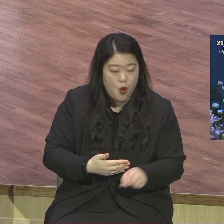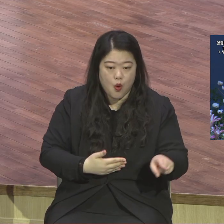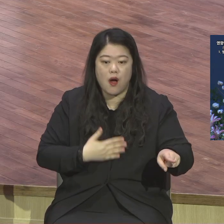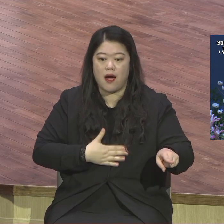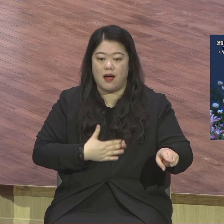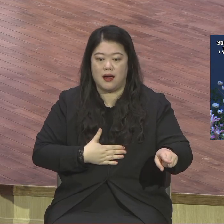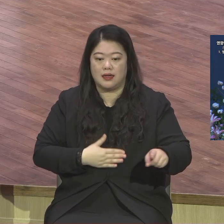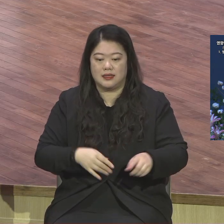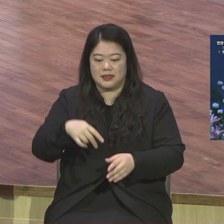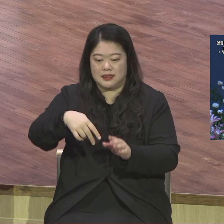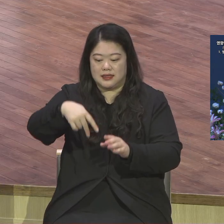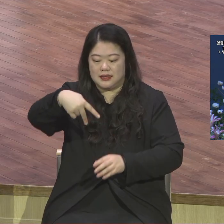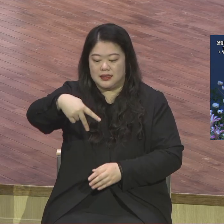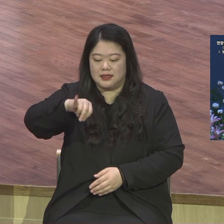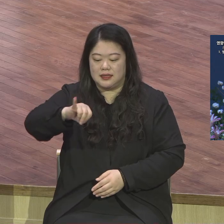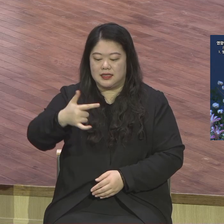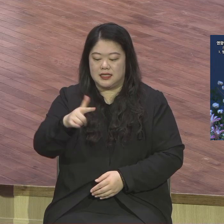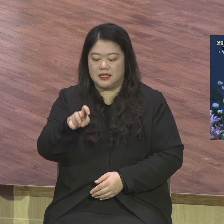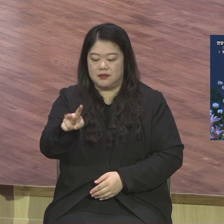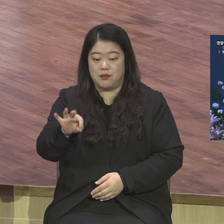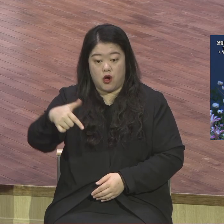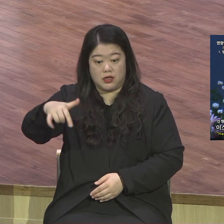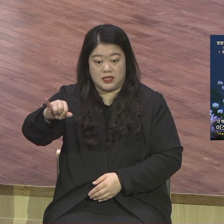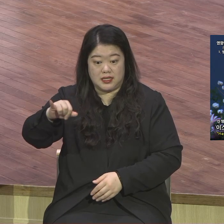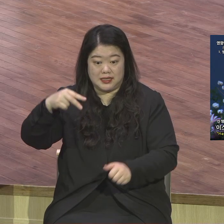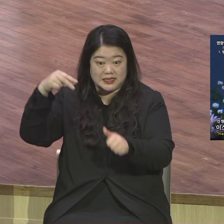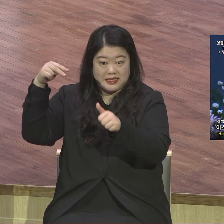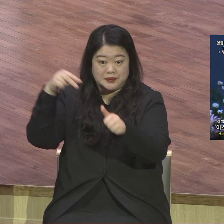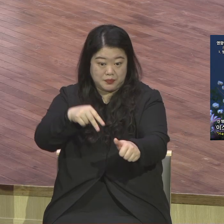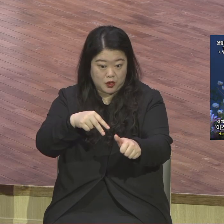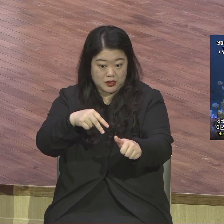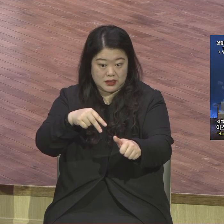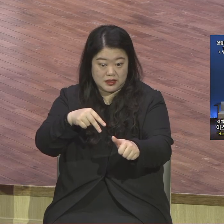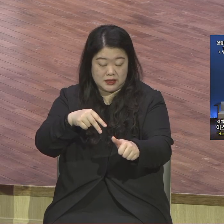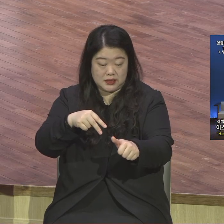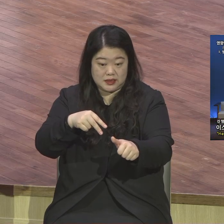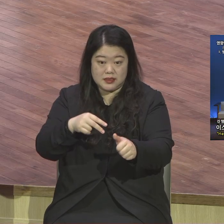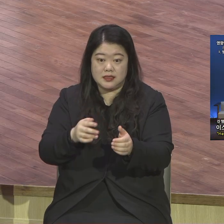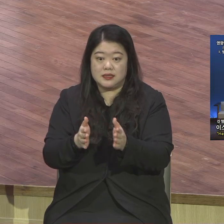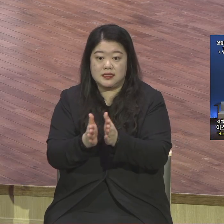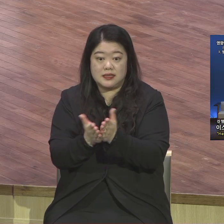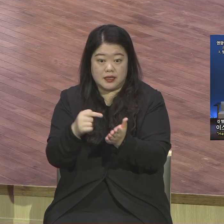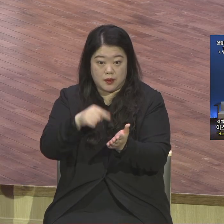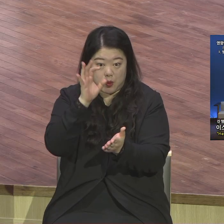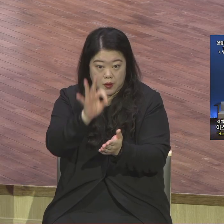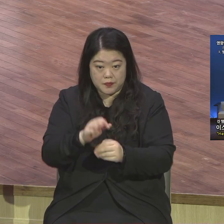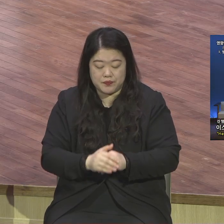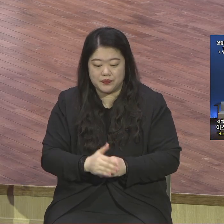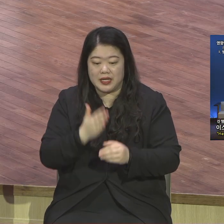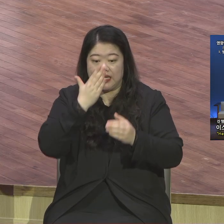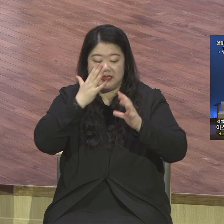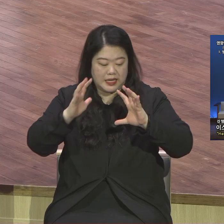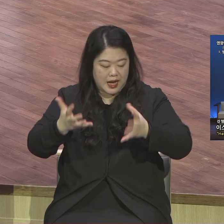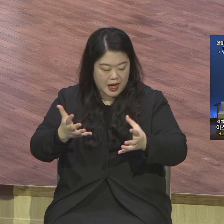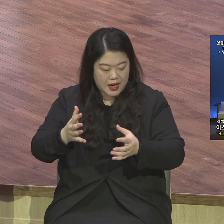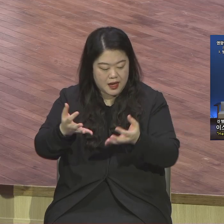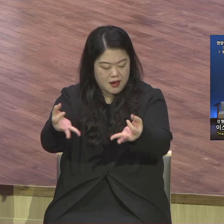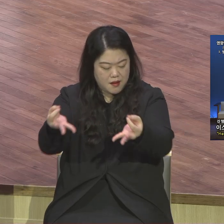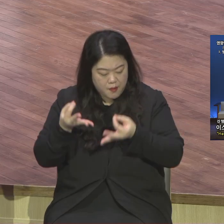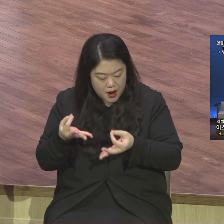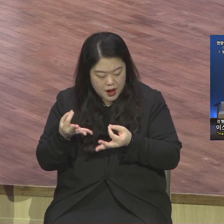쉐마의 고백입니다. 쉐마 고백은 이스라엘아 들으라, 우리 하나님 여호와는